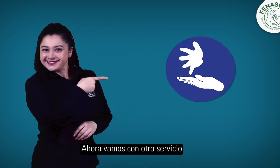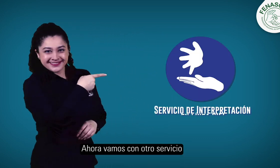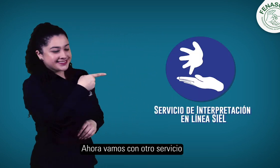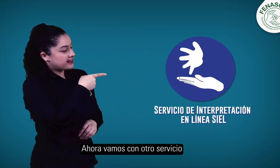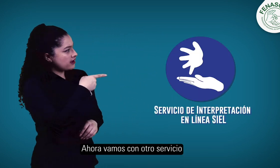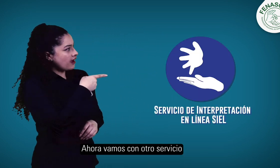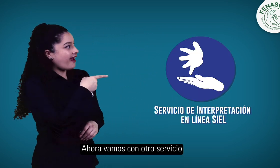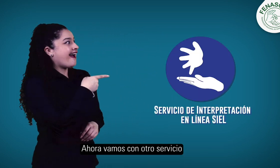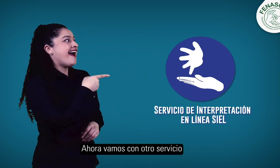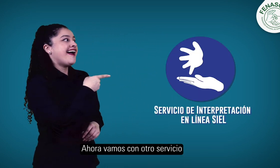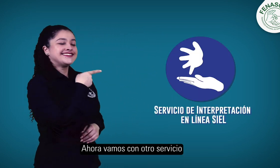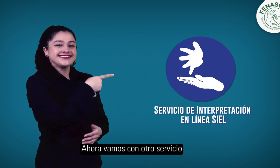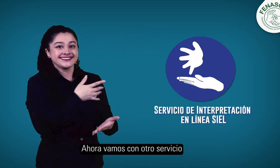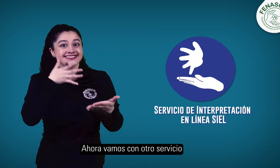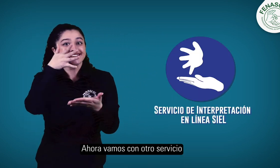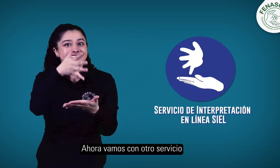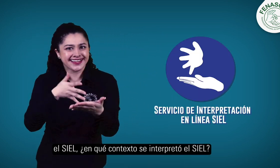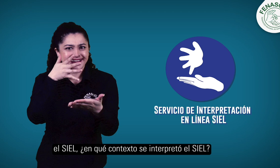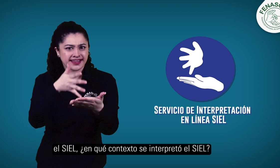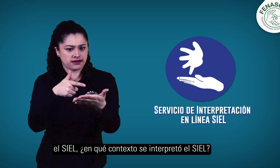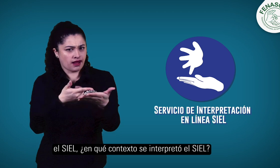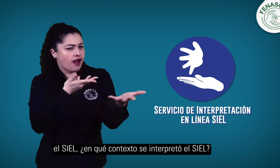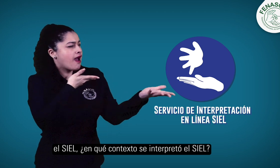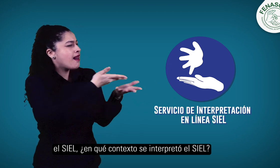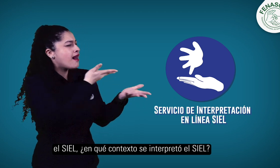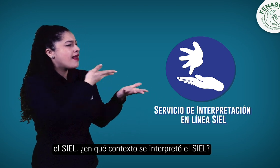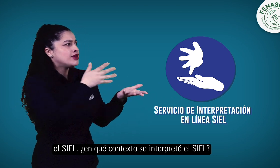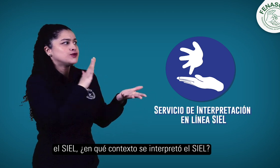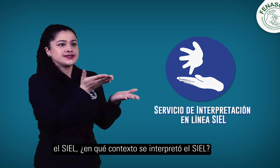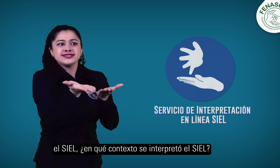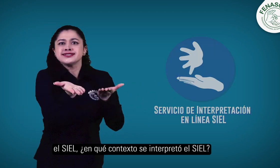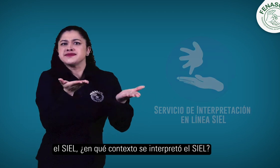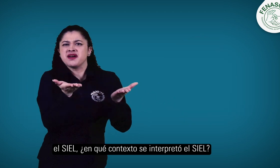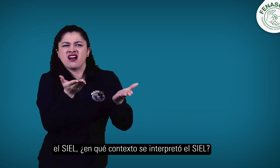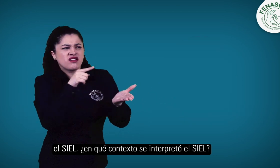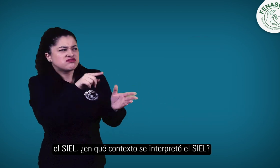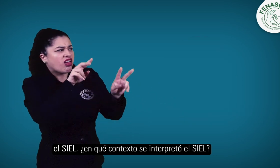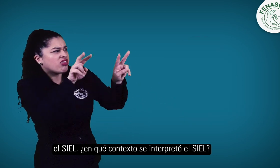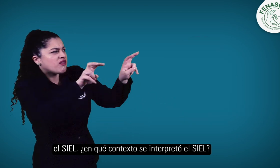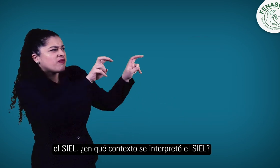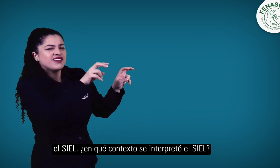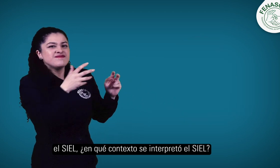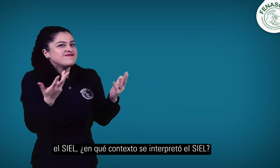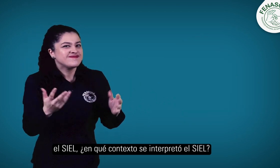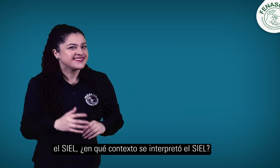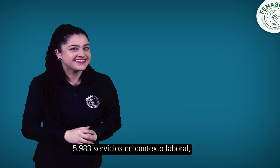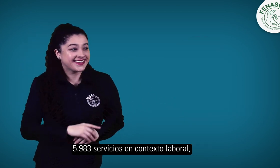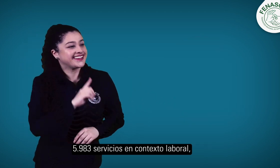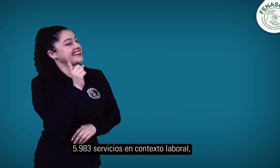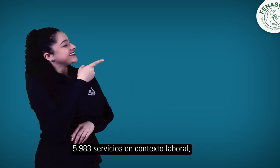Ahora vamos con otro servicio, el CIEL. ¿En qué contexto se interpretó el CIEL? 5